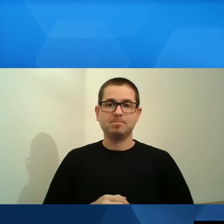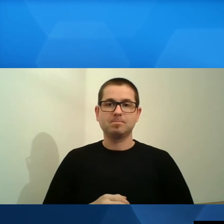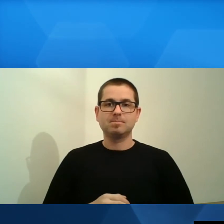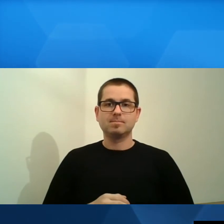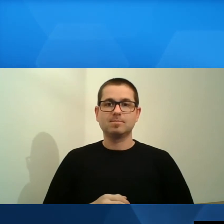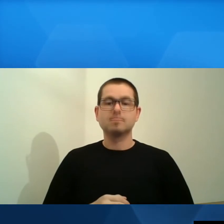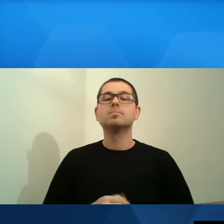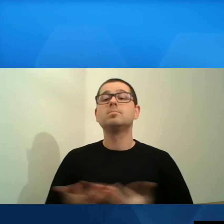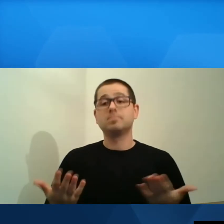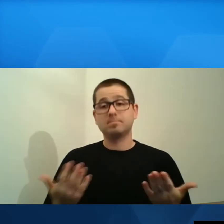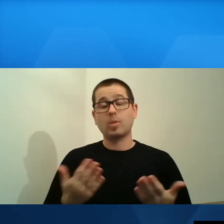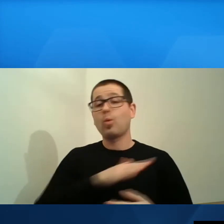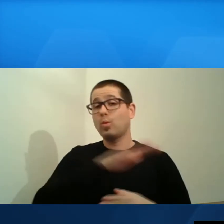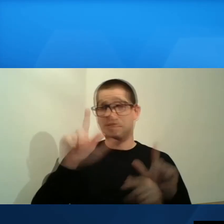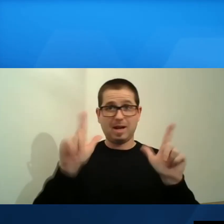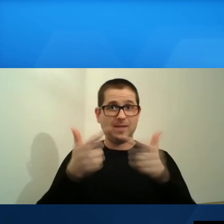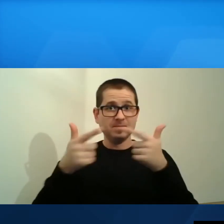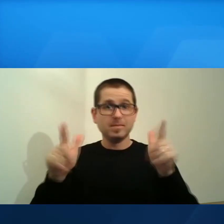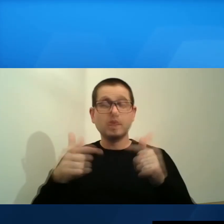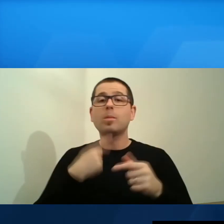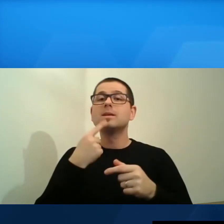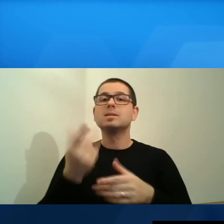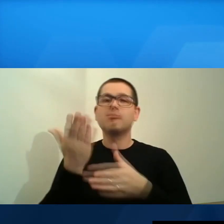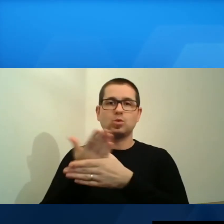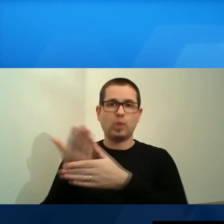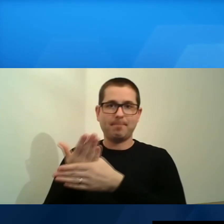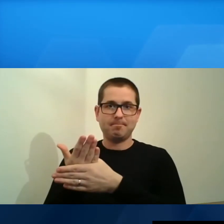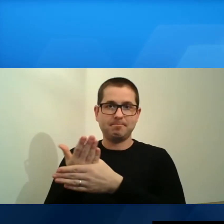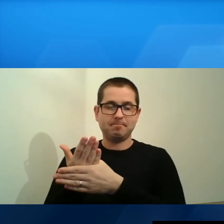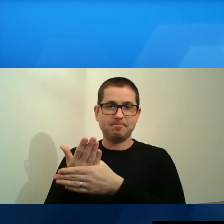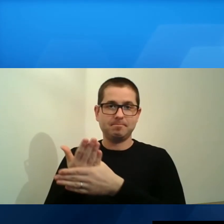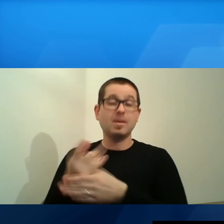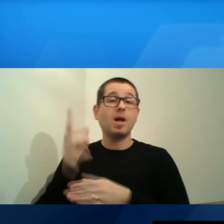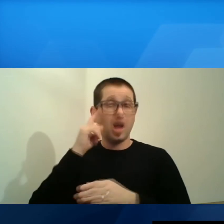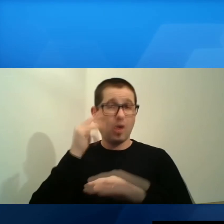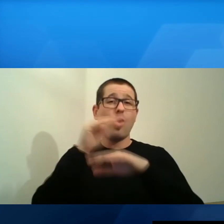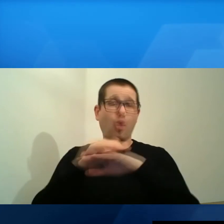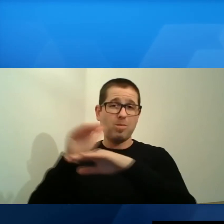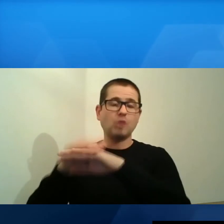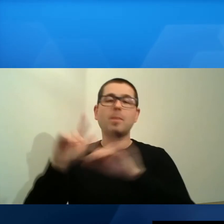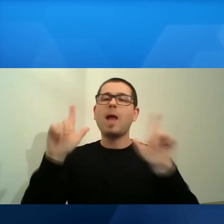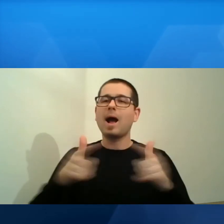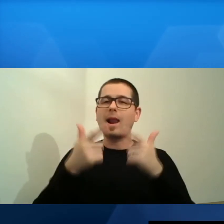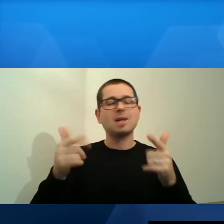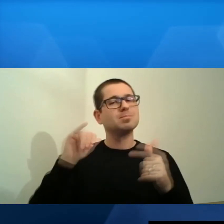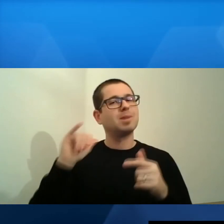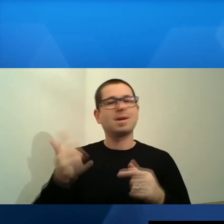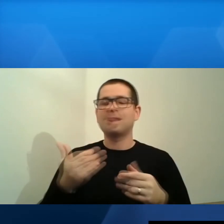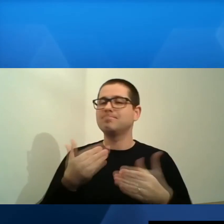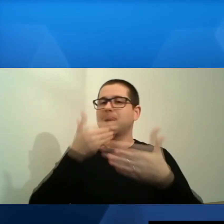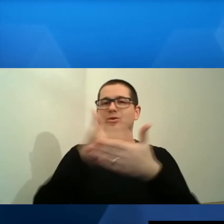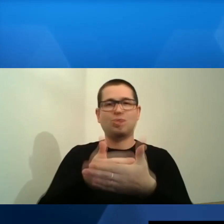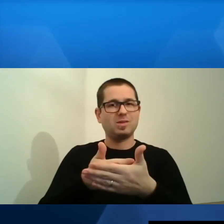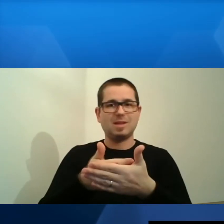Gotovo bi vsem glasbenikom to svetoval, ampak opažam, da v bistvu glasba je prisotna praktično